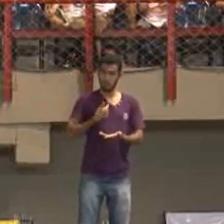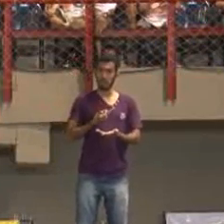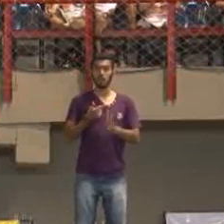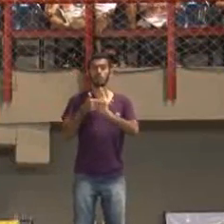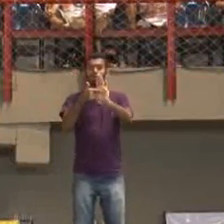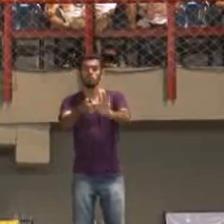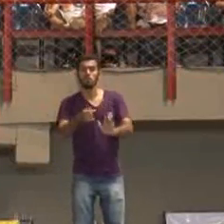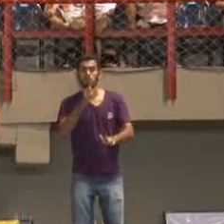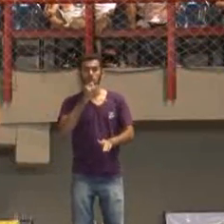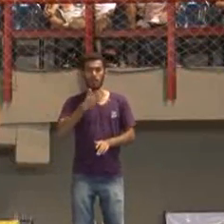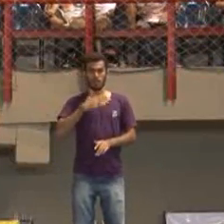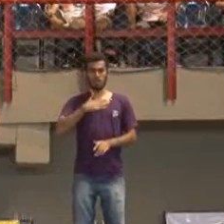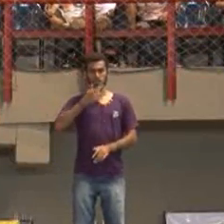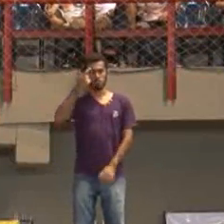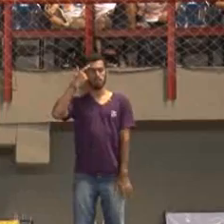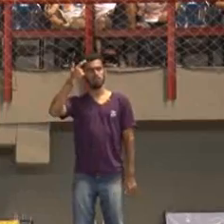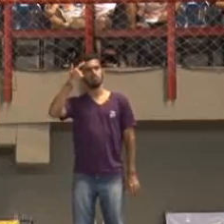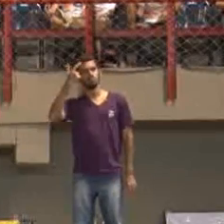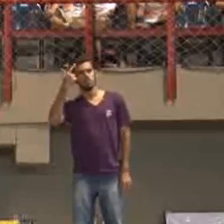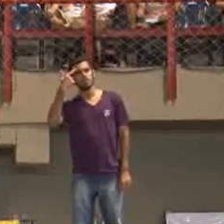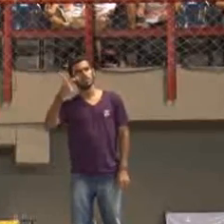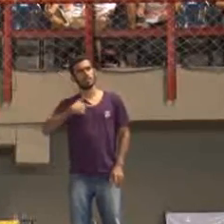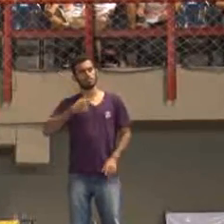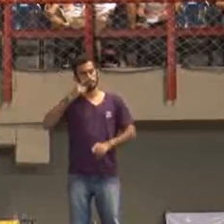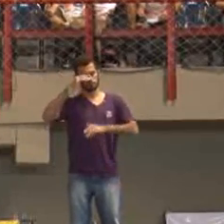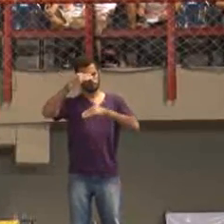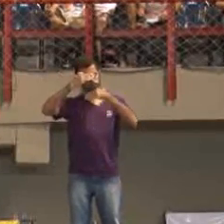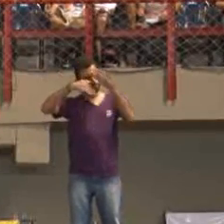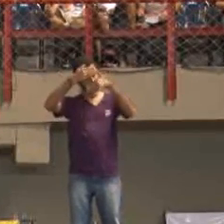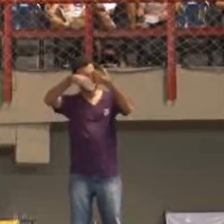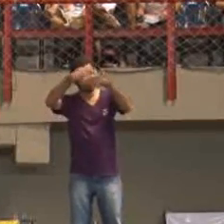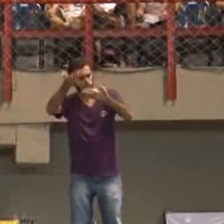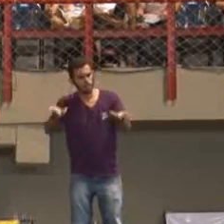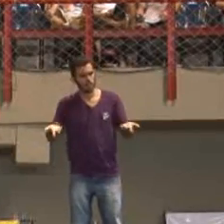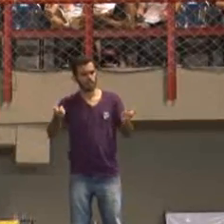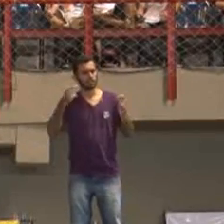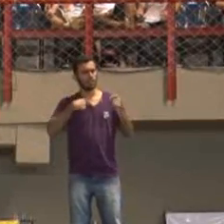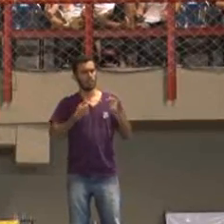meu pensamento, com o meu desenvolvimento lógico. Portanto,